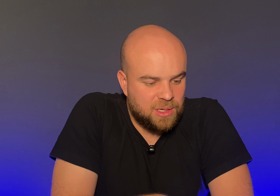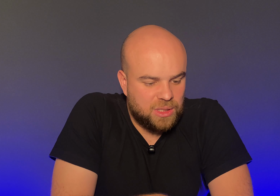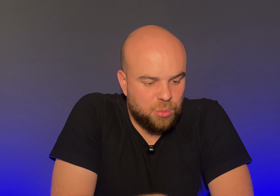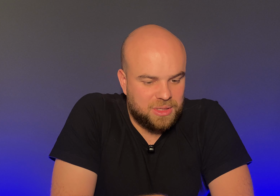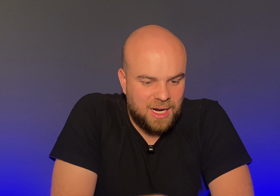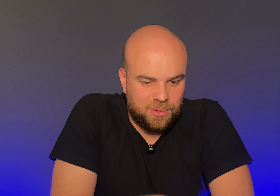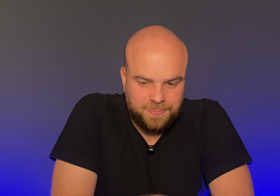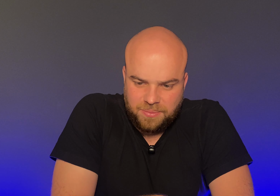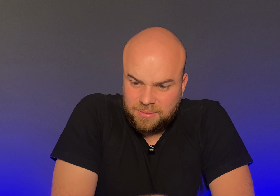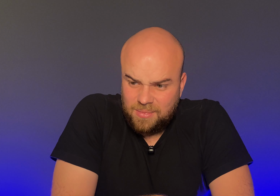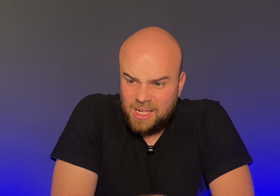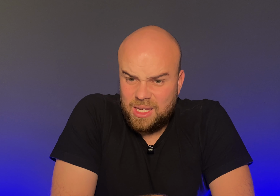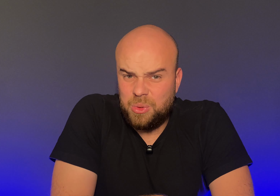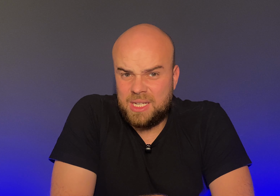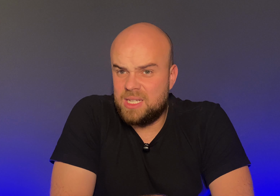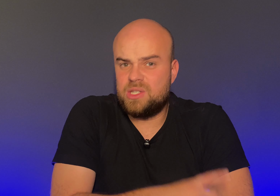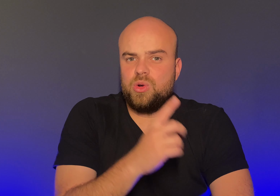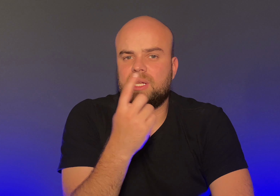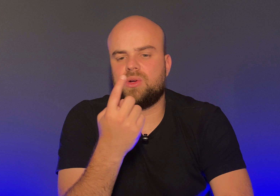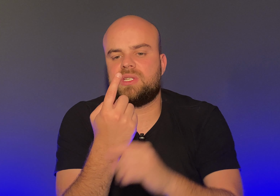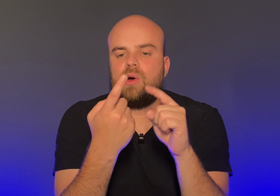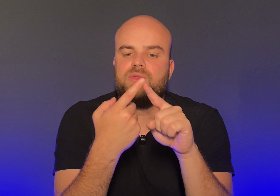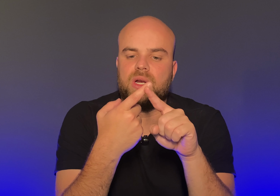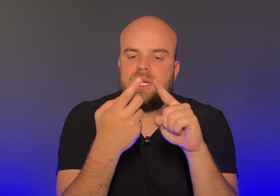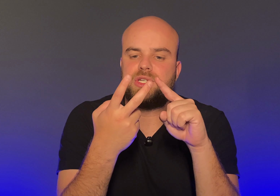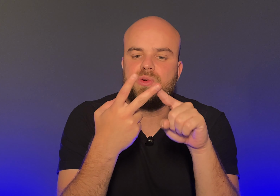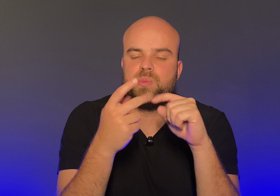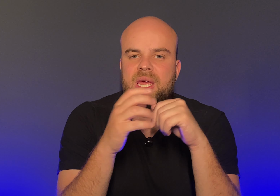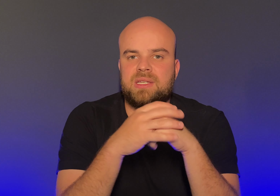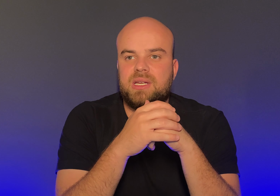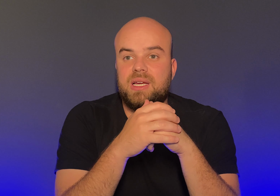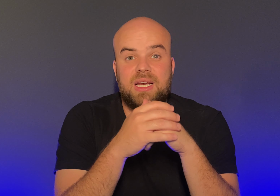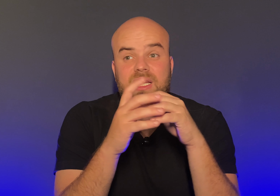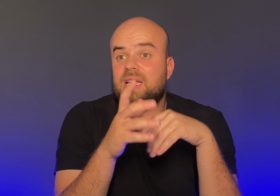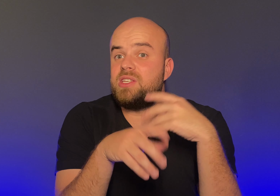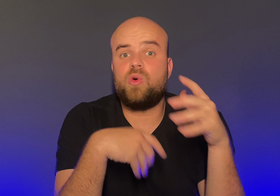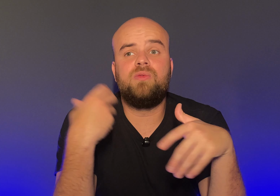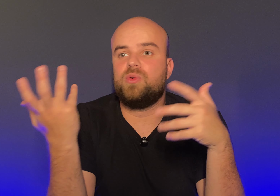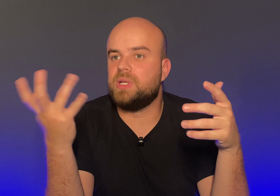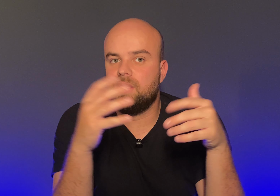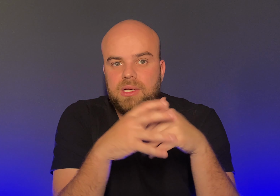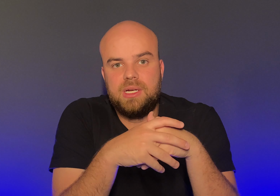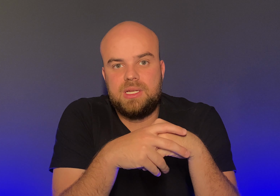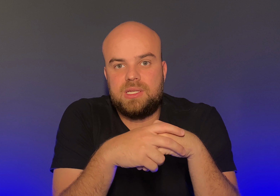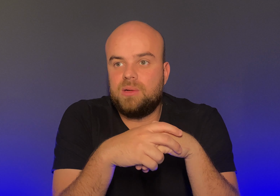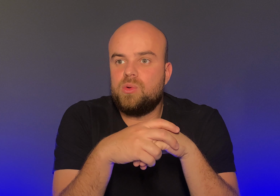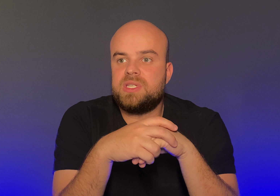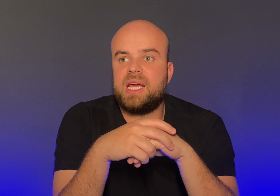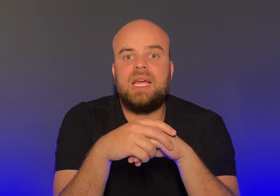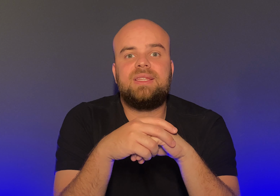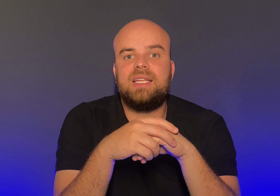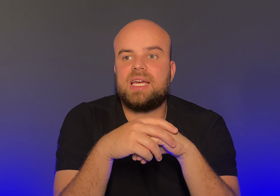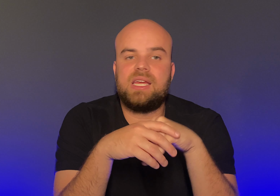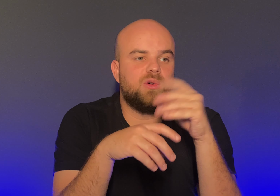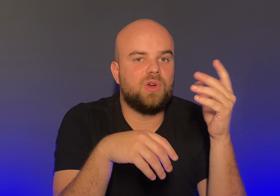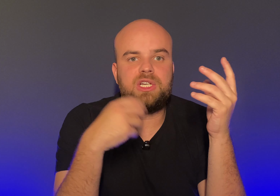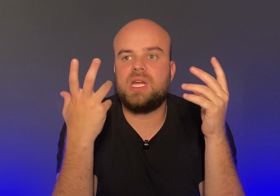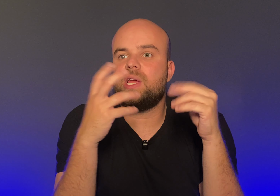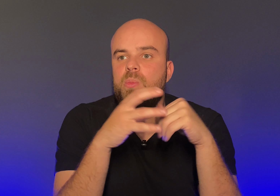acaba sendo tão moderno que muitas vezes esses jogadores que é o volante e os meias eles até se confundem se ele não consegue nem entender Quem que é o volante Quem